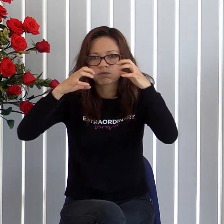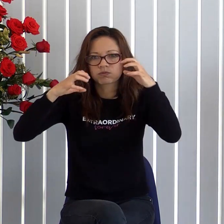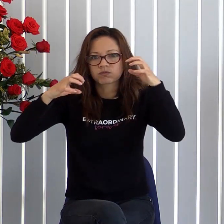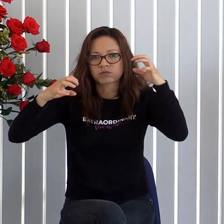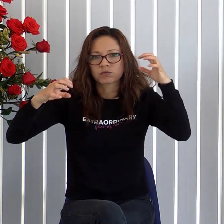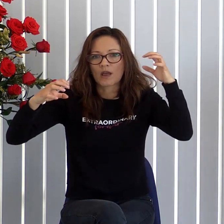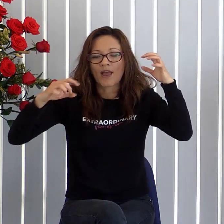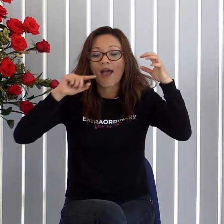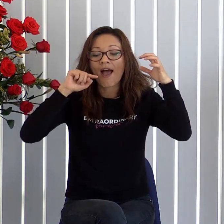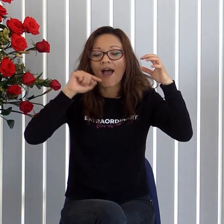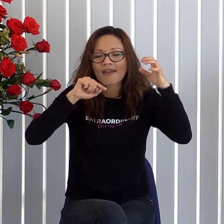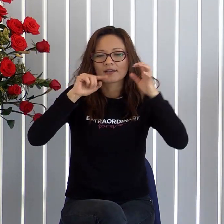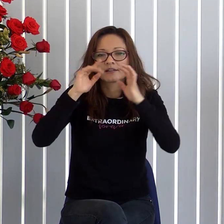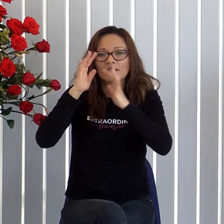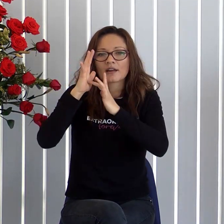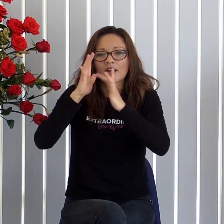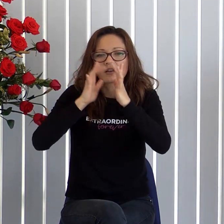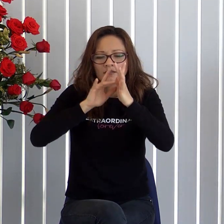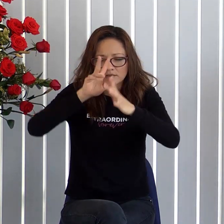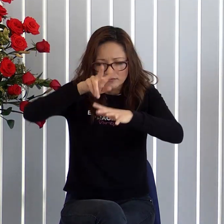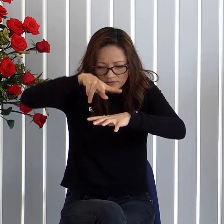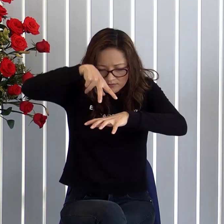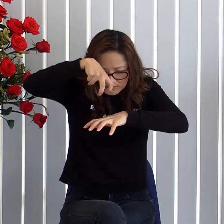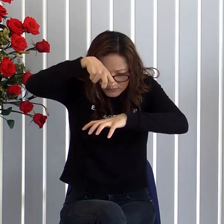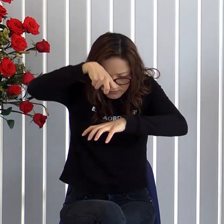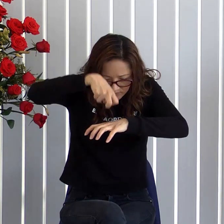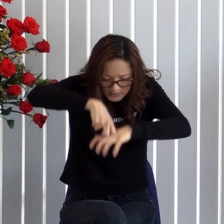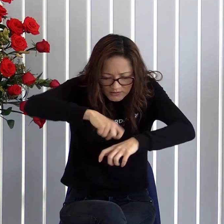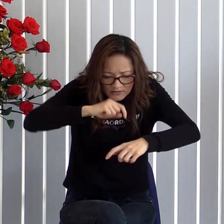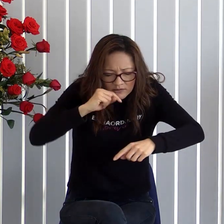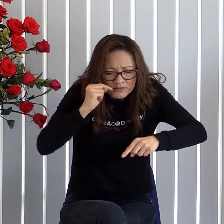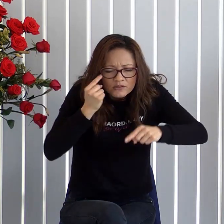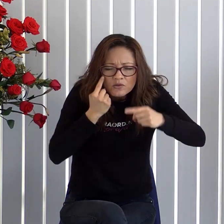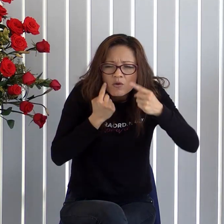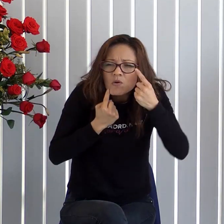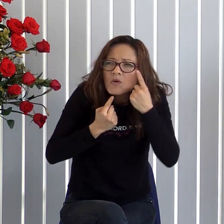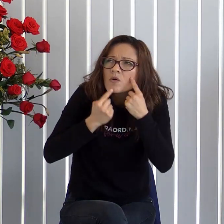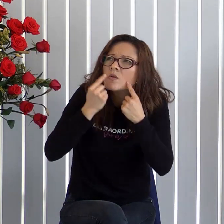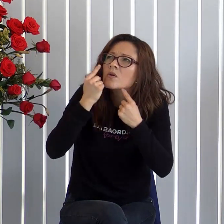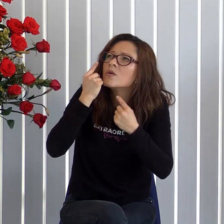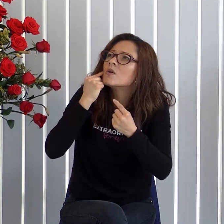allí Jesús de rodillas, llorando ante el Padre, venció.